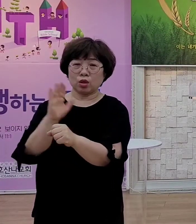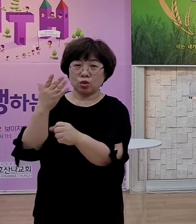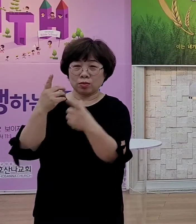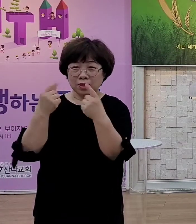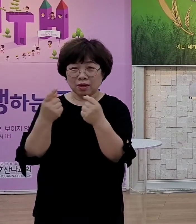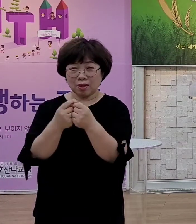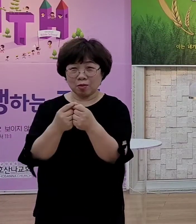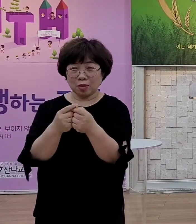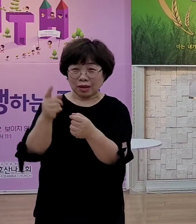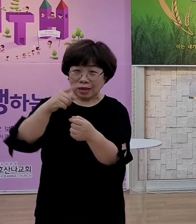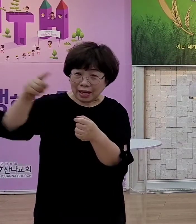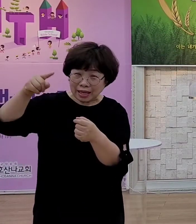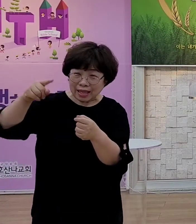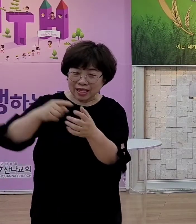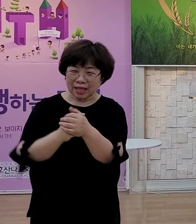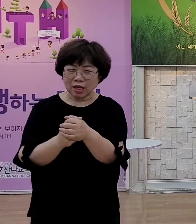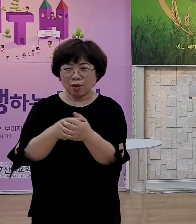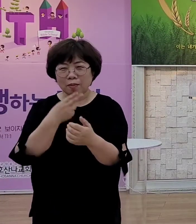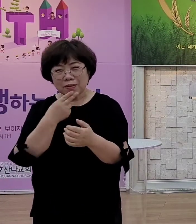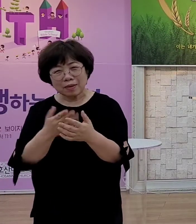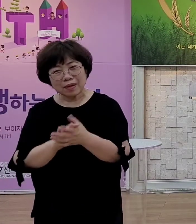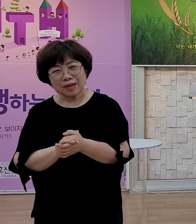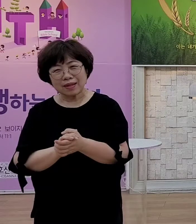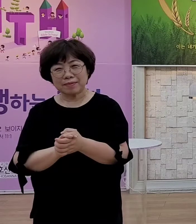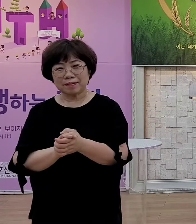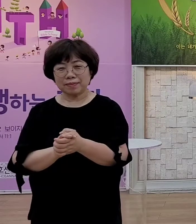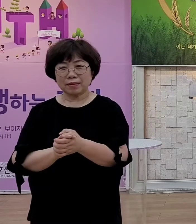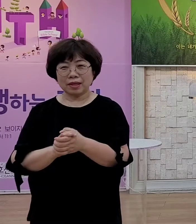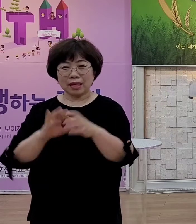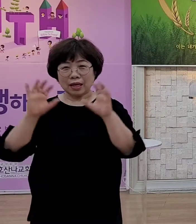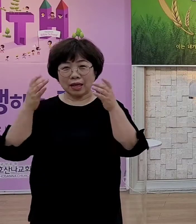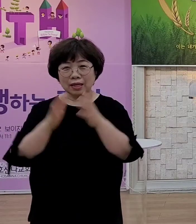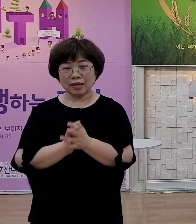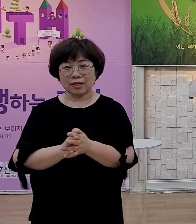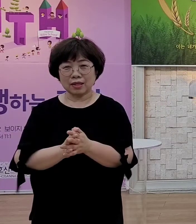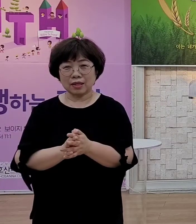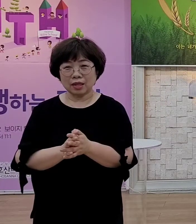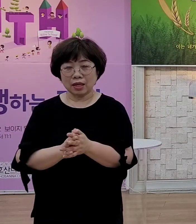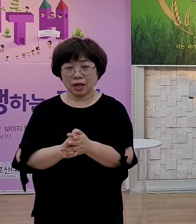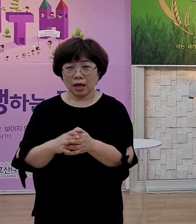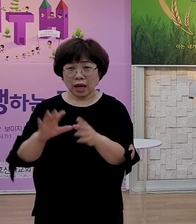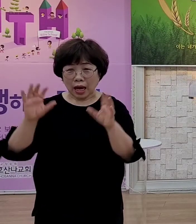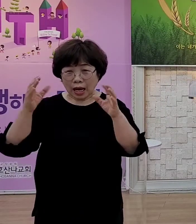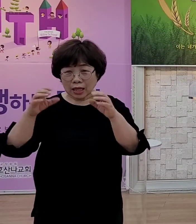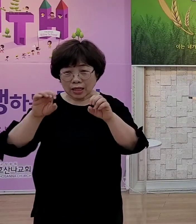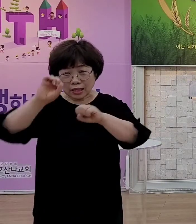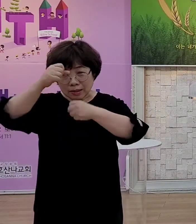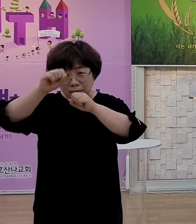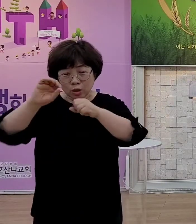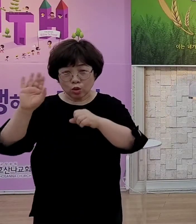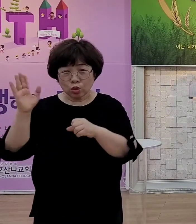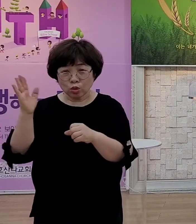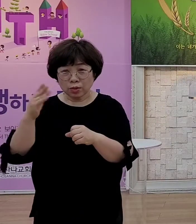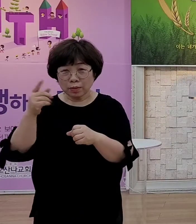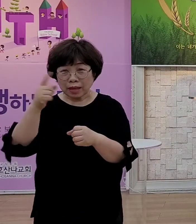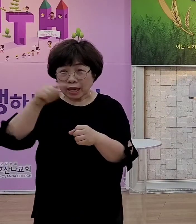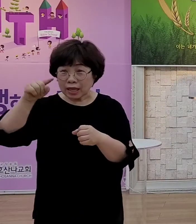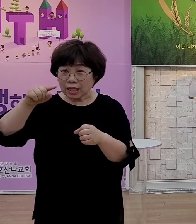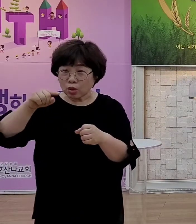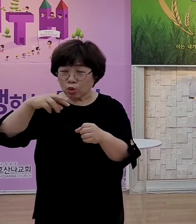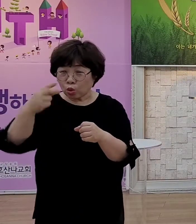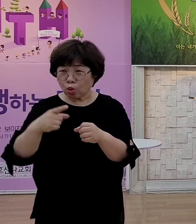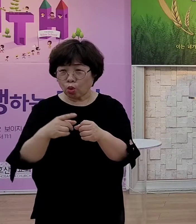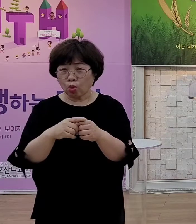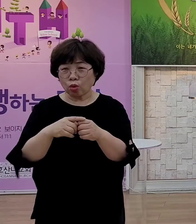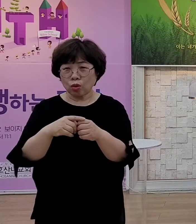나이키 아디다스 신발 신어도 애들 조금만 신으면 1년도 안 가서 다 떨어집니다. 근데 40년을 신발도 옷도 하나 헤어지지 않는